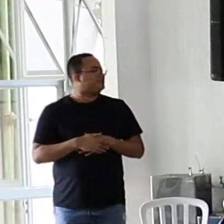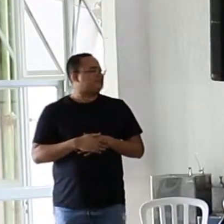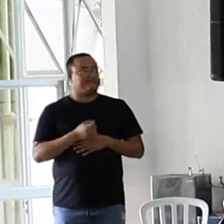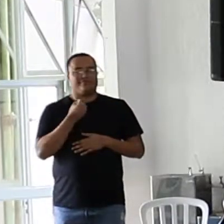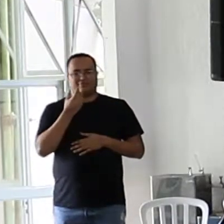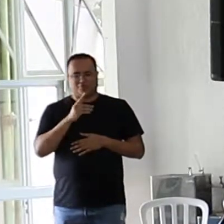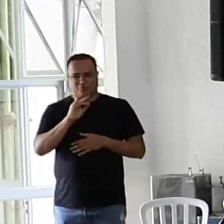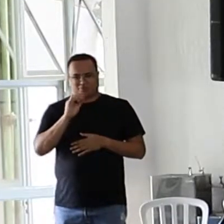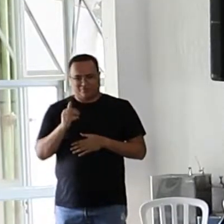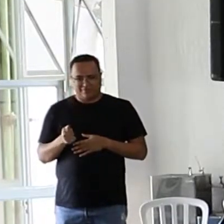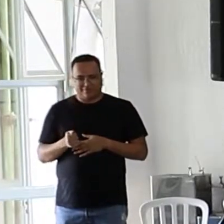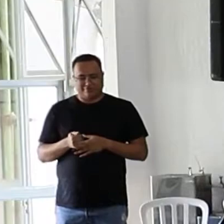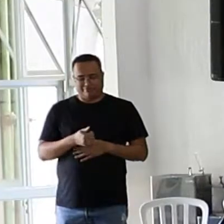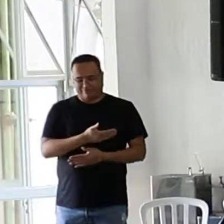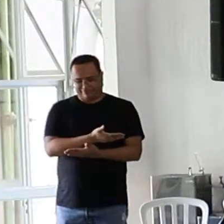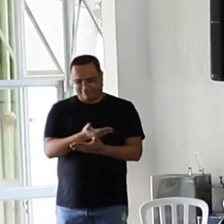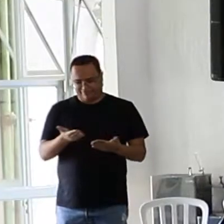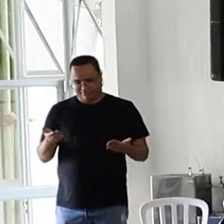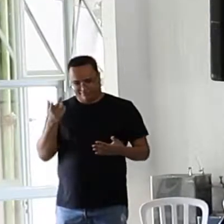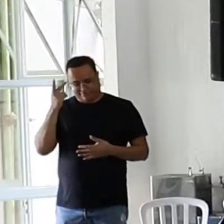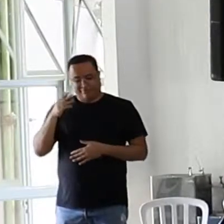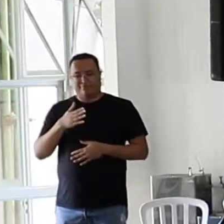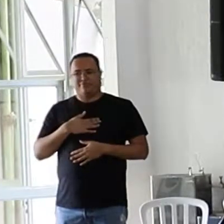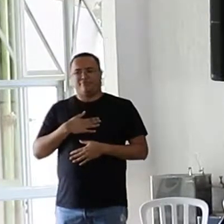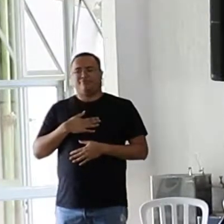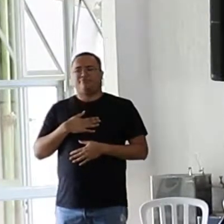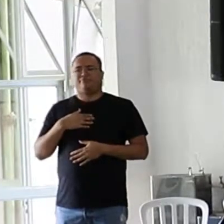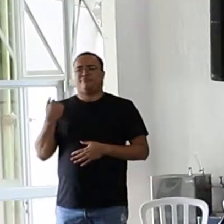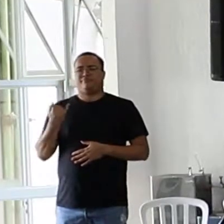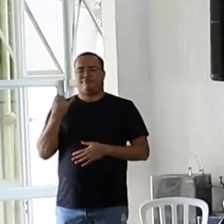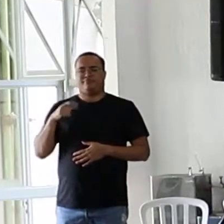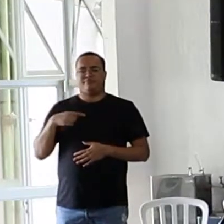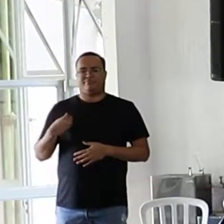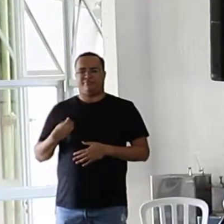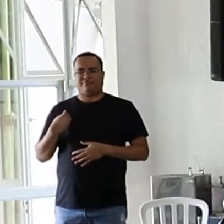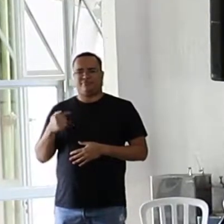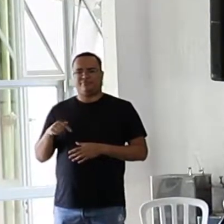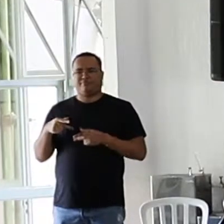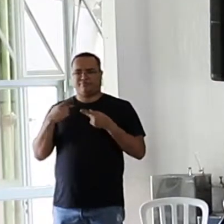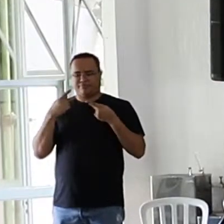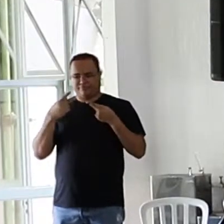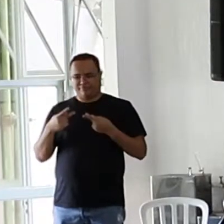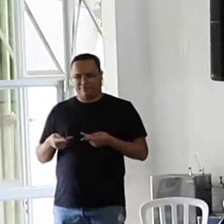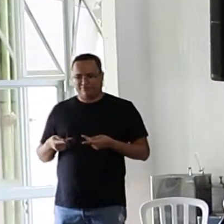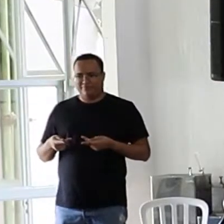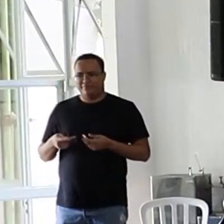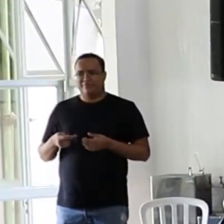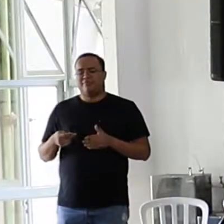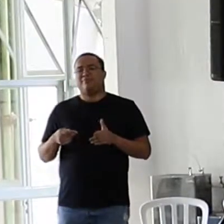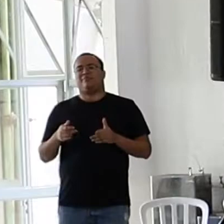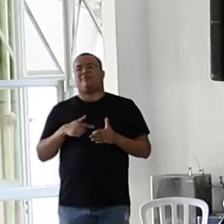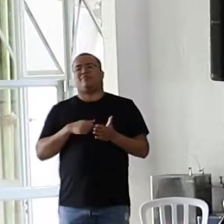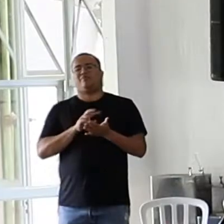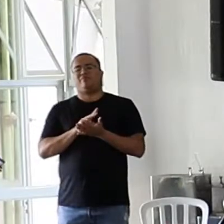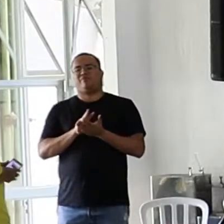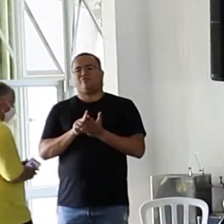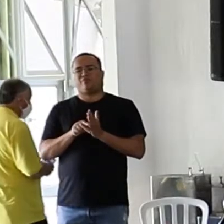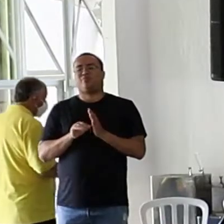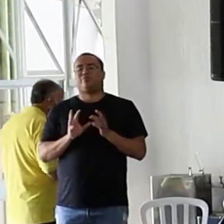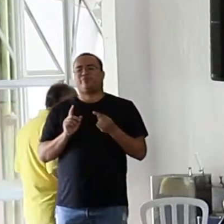e o engajamento é da comunidade da sociedade não é diferente nesse nesse projeto aqui no Guará no hackacity